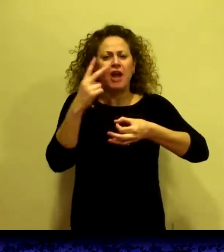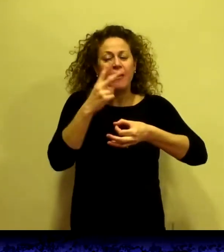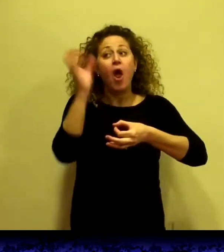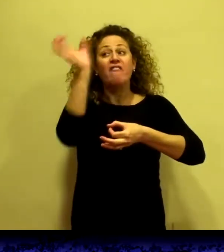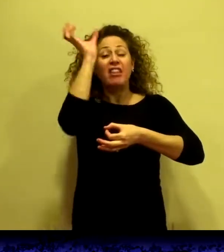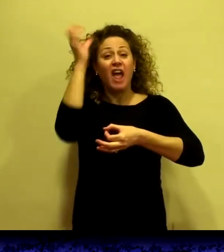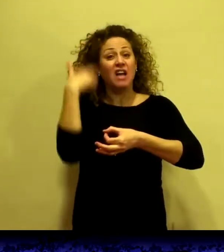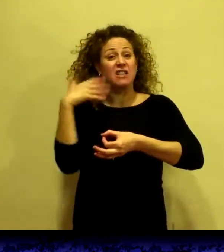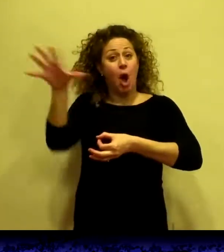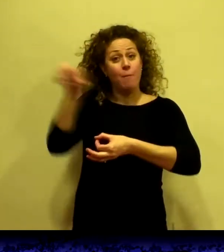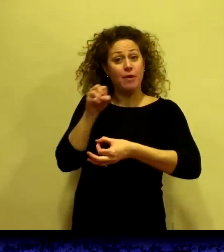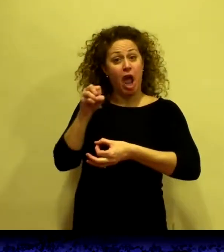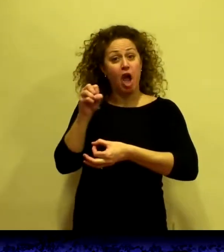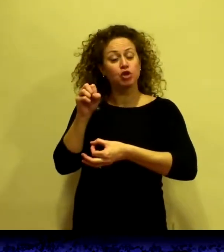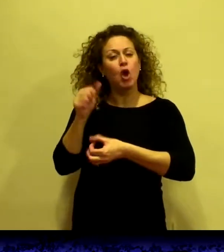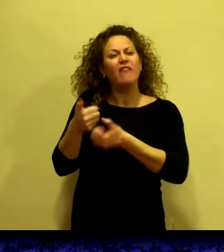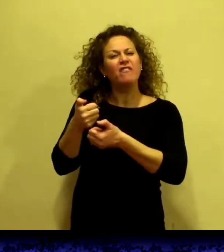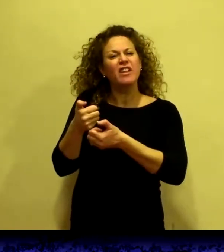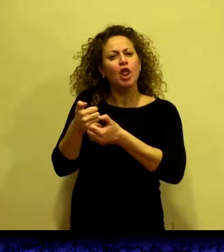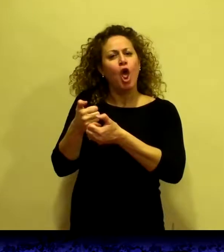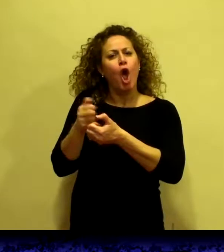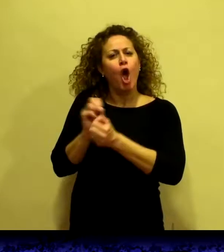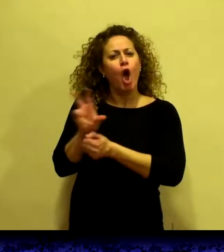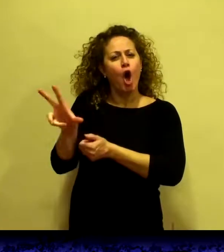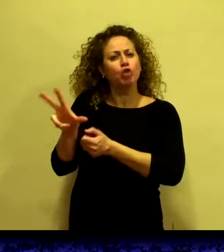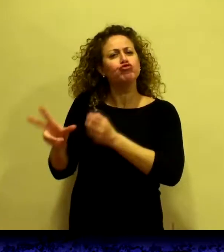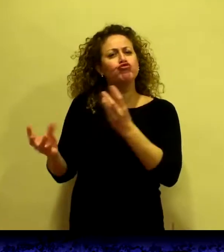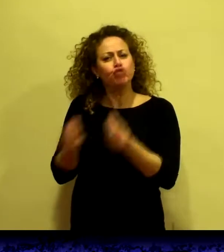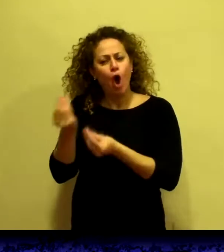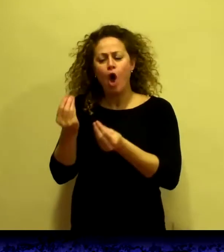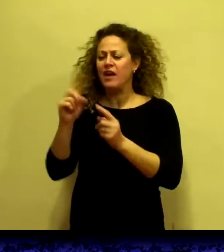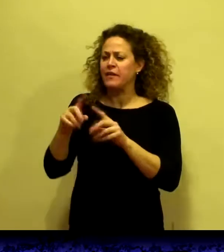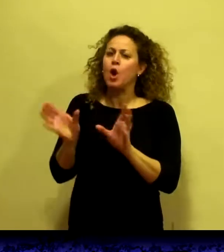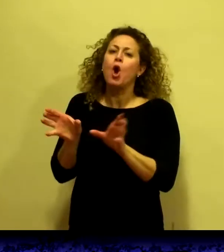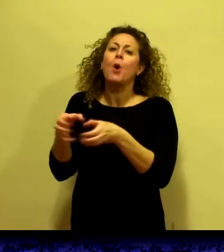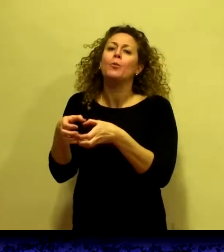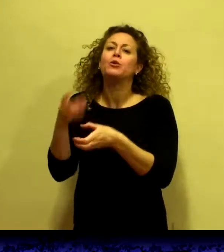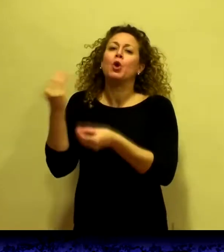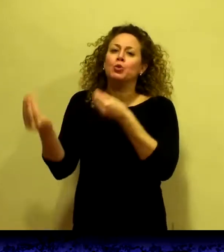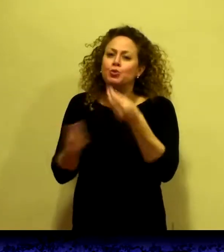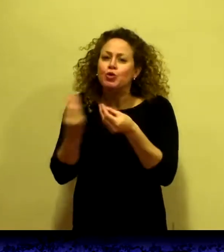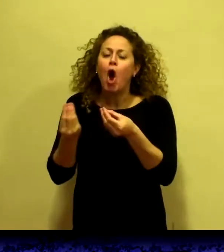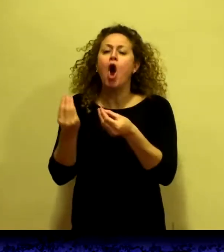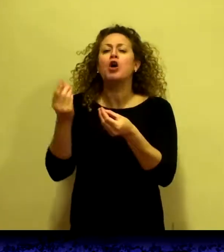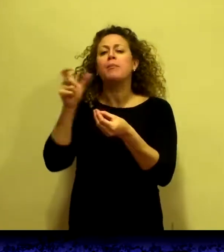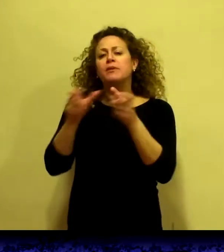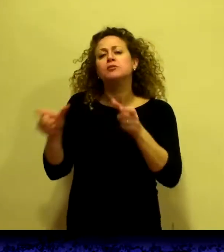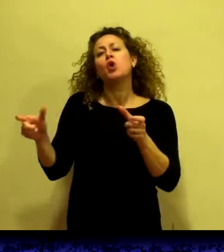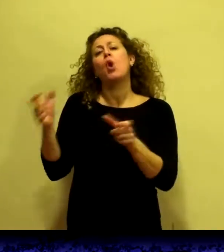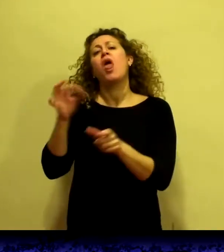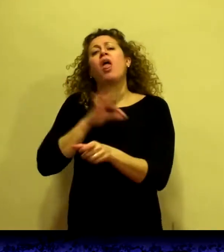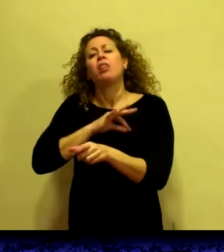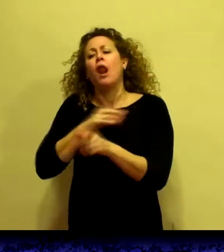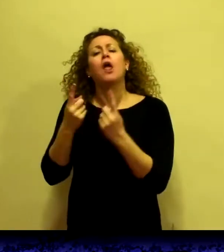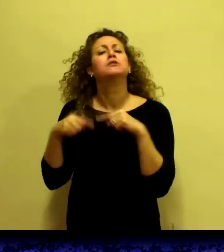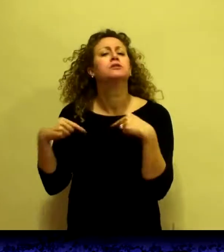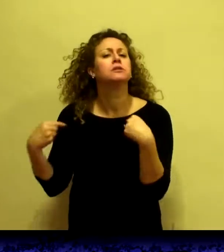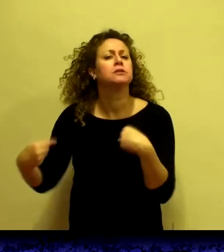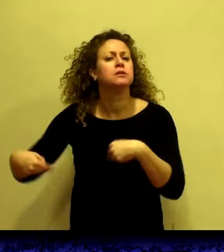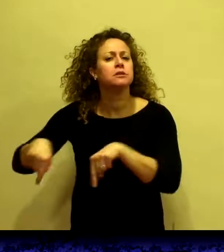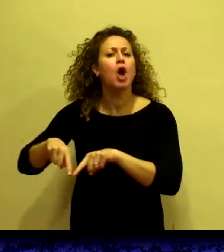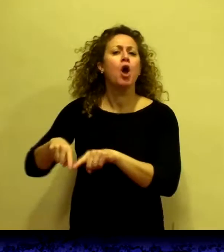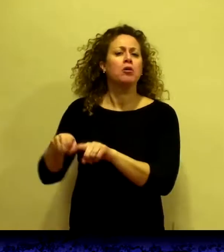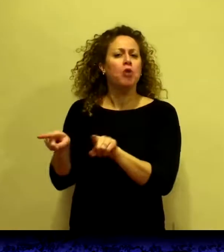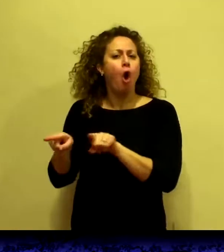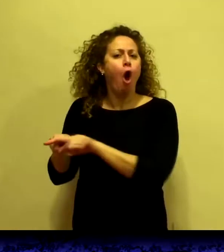come comunità di ritrovo tra giocatori e insomma persone con interessi in comune, e noi